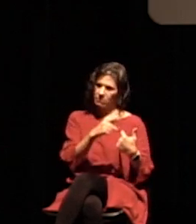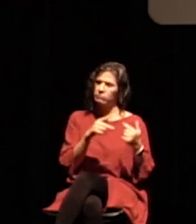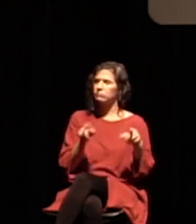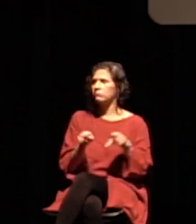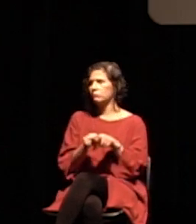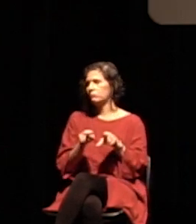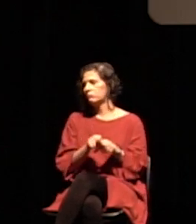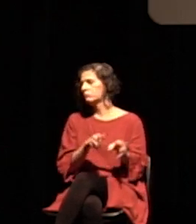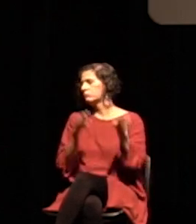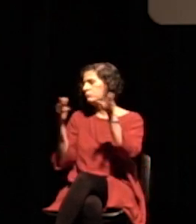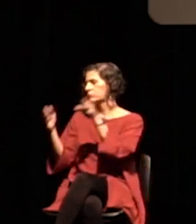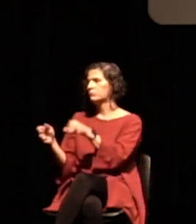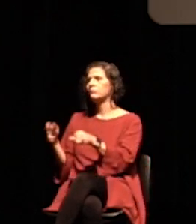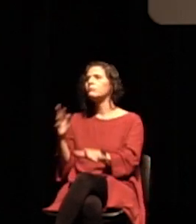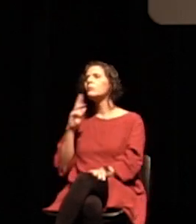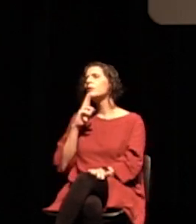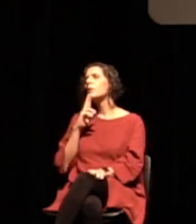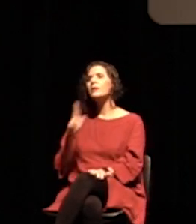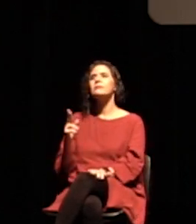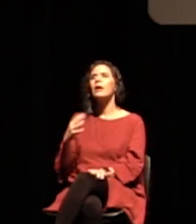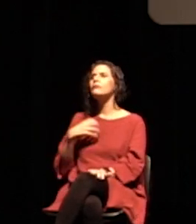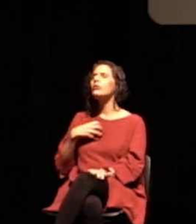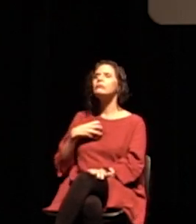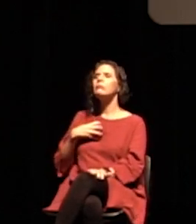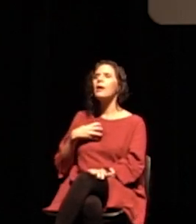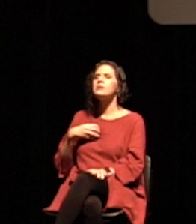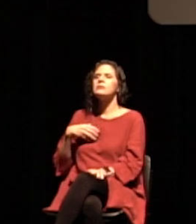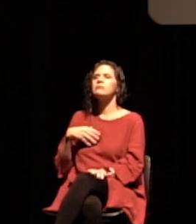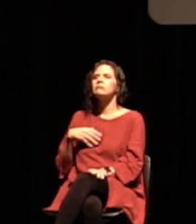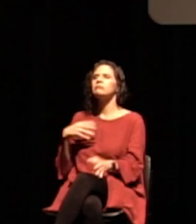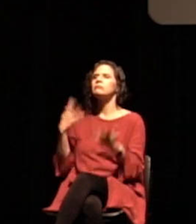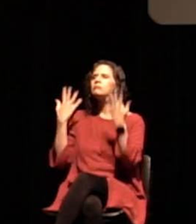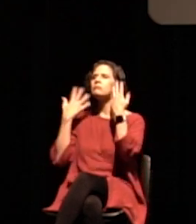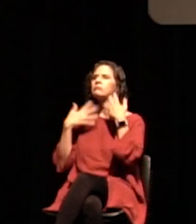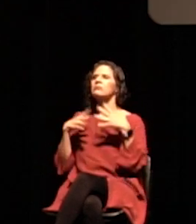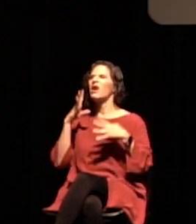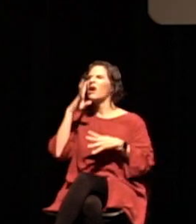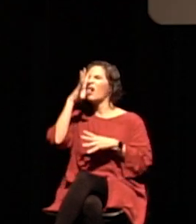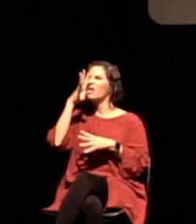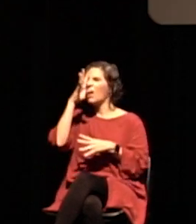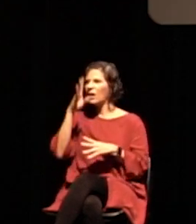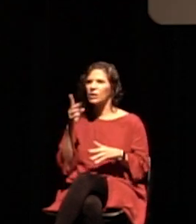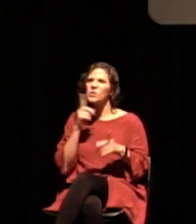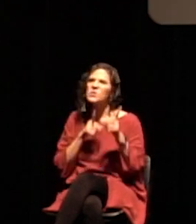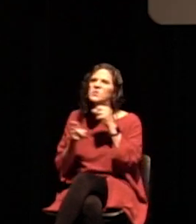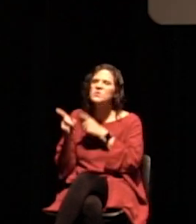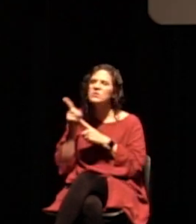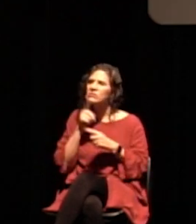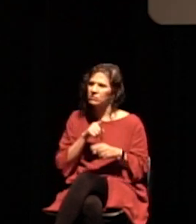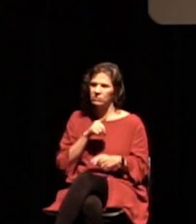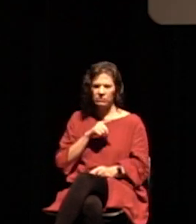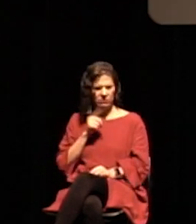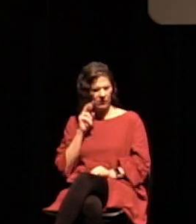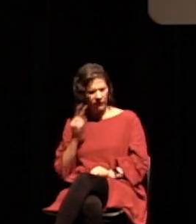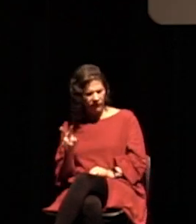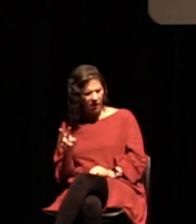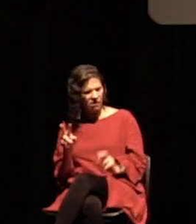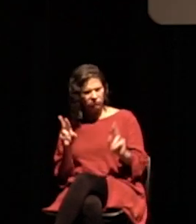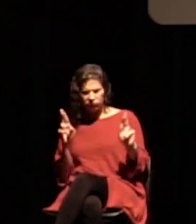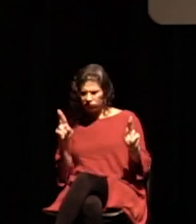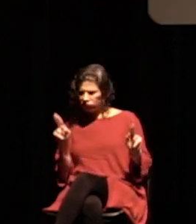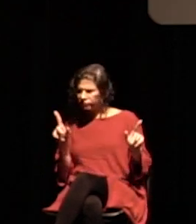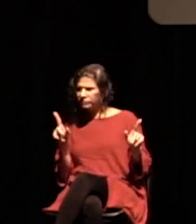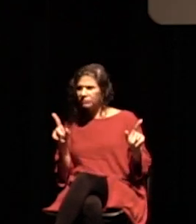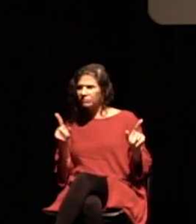o resultado é meio anárquico. O resultado, você diria, não é um trabalho construtivo, né? Porque tem